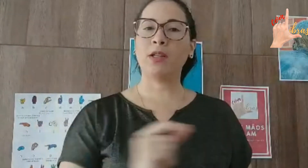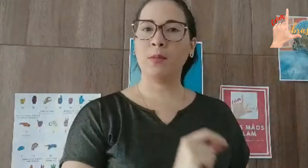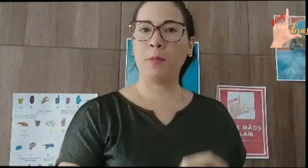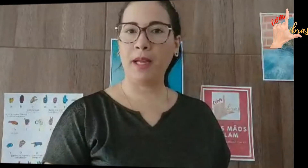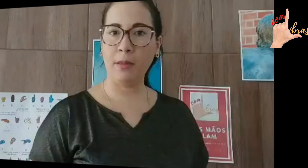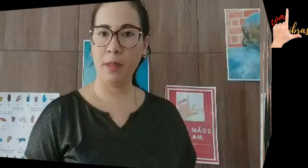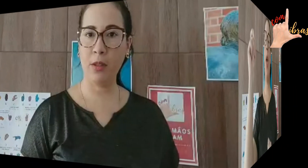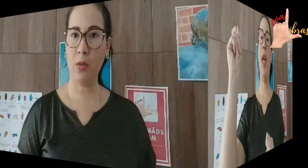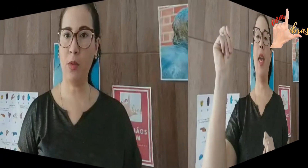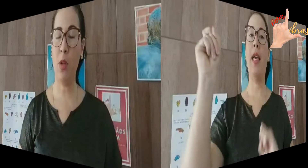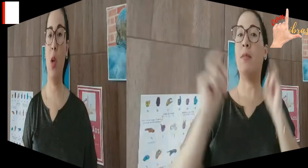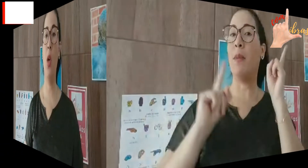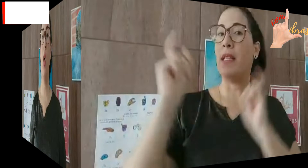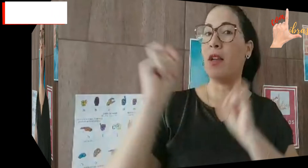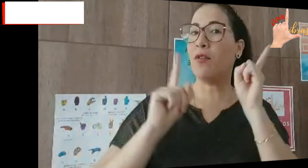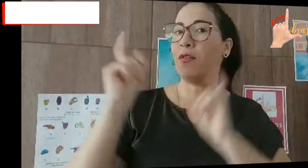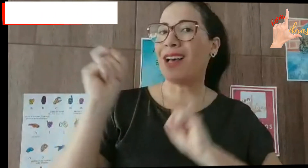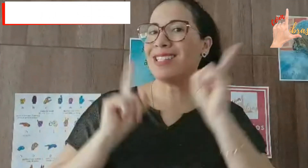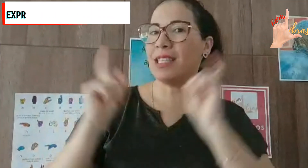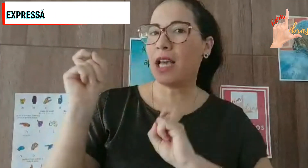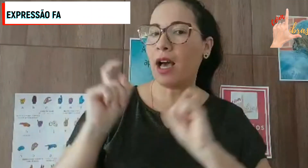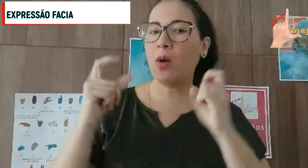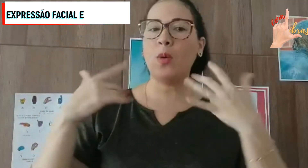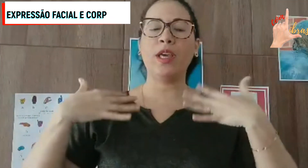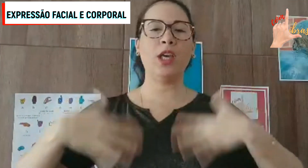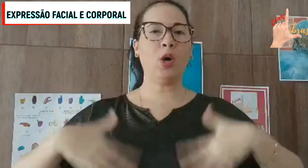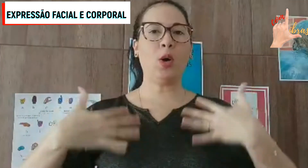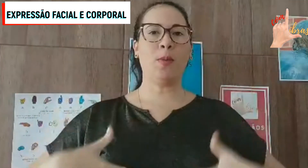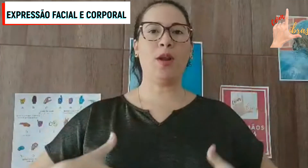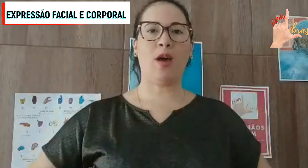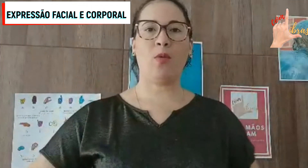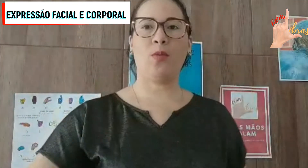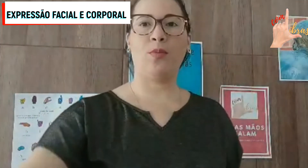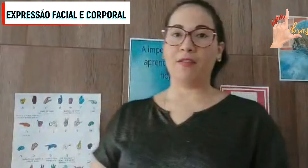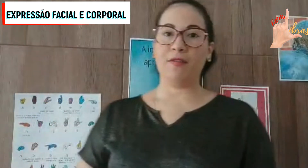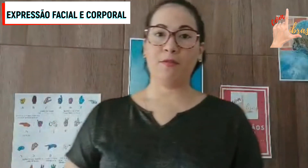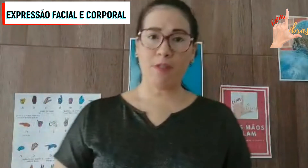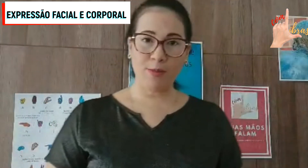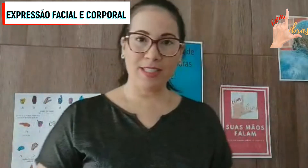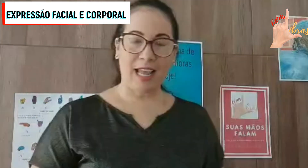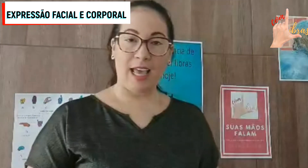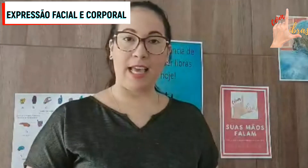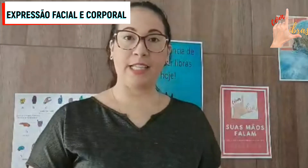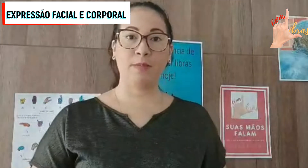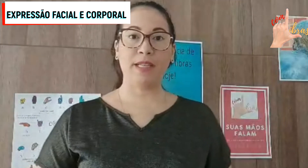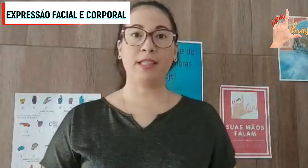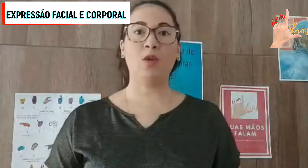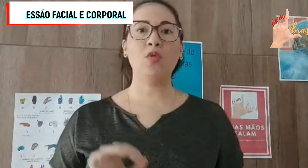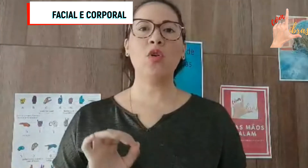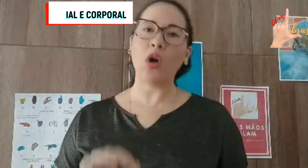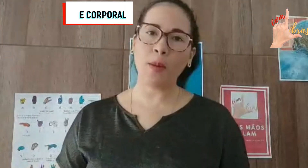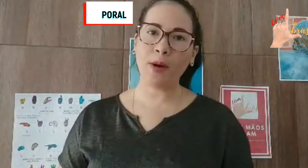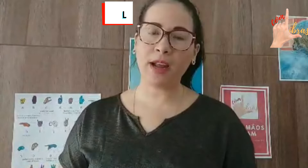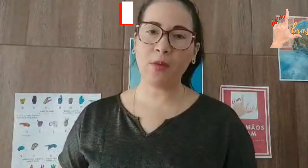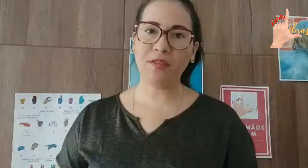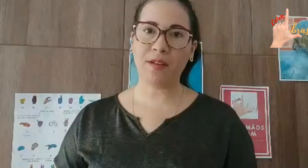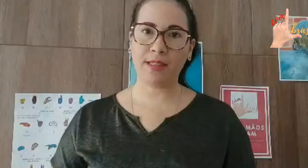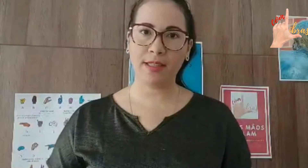Próximo parâmetro, expressão facial e corporal. Vamos lá, expressão corporal e